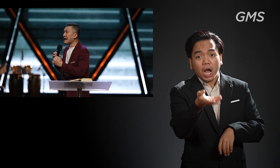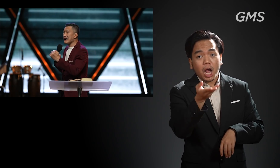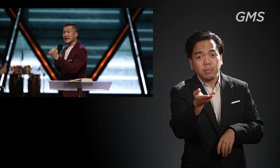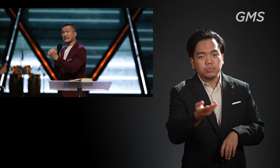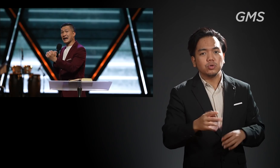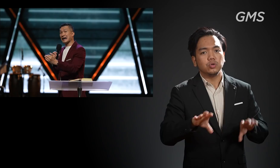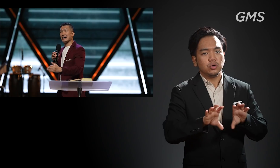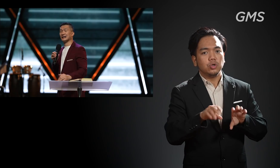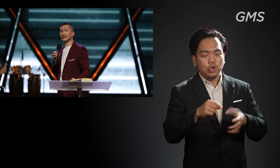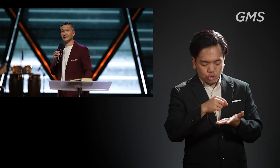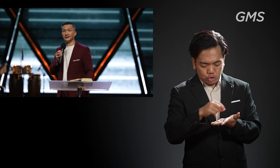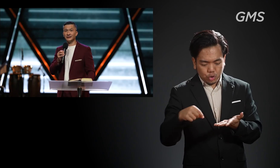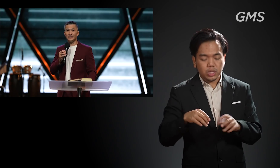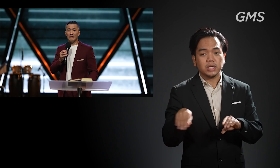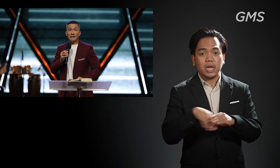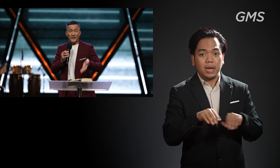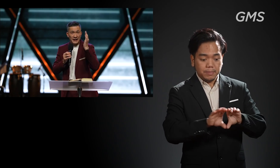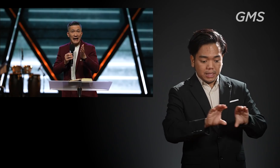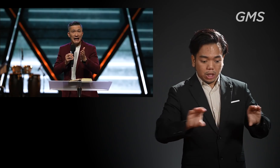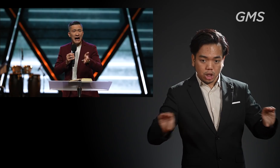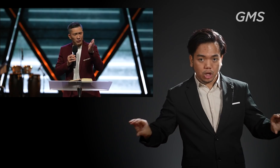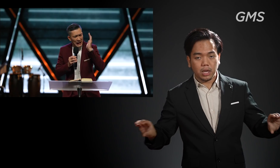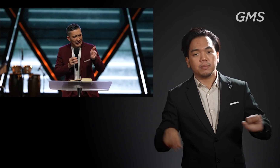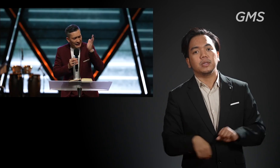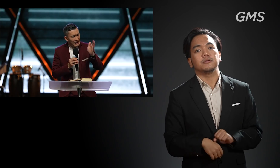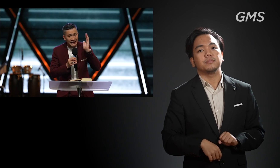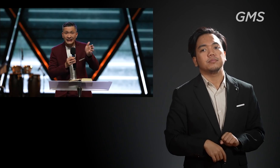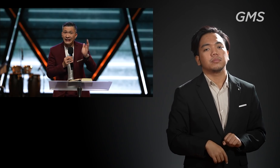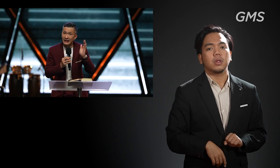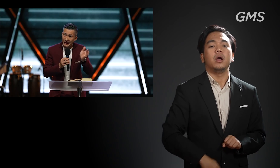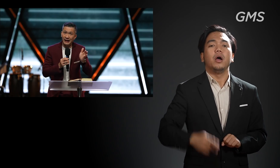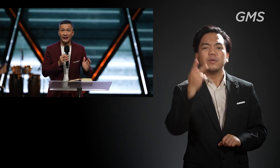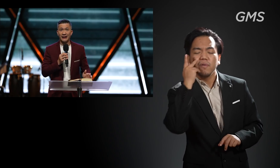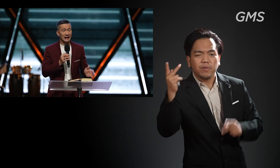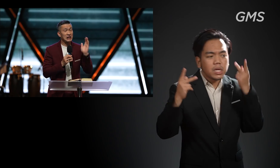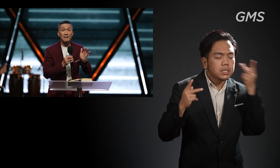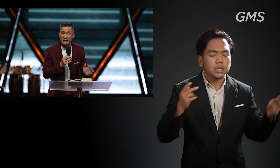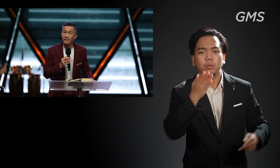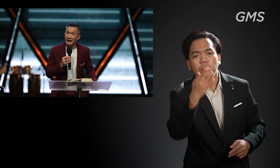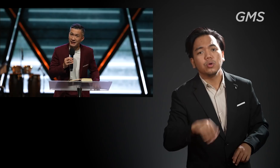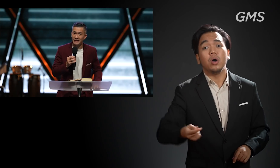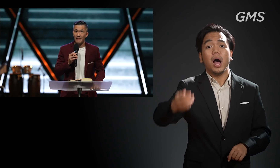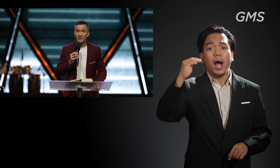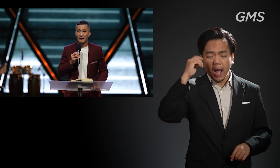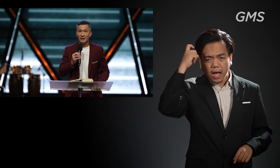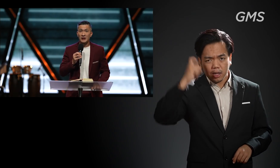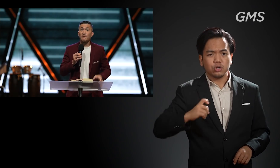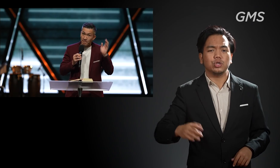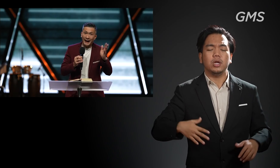Adakah anak tangganya ke sana? Visi Anda harus ada detil-detil dan